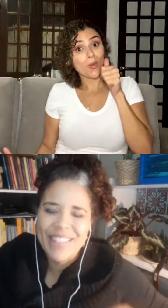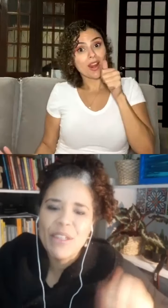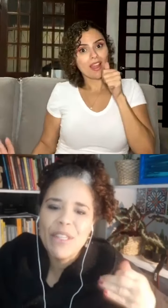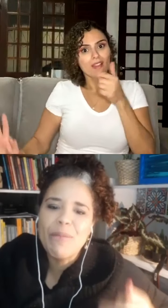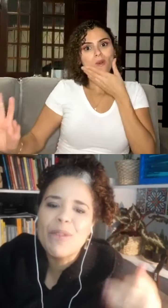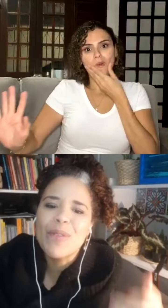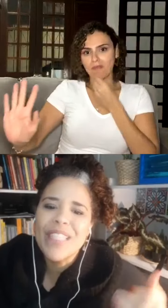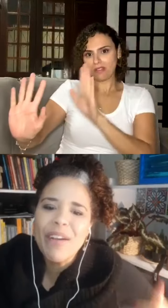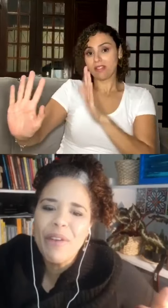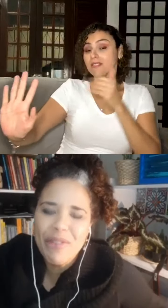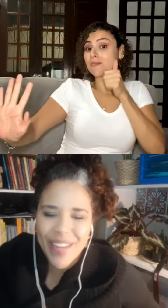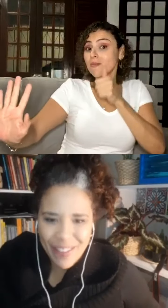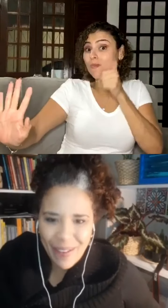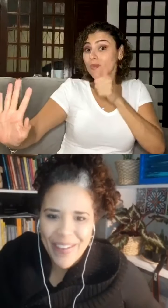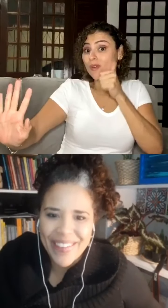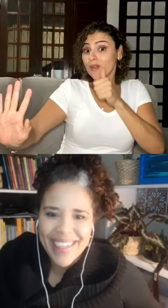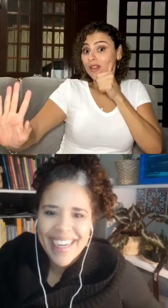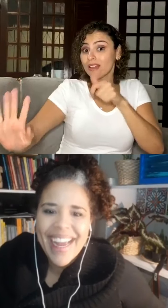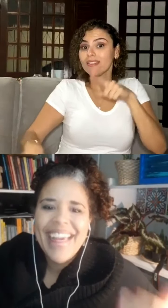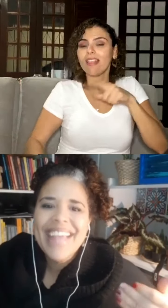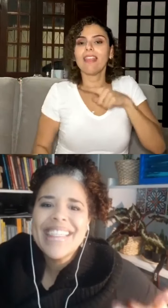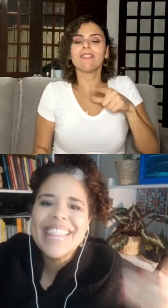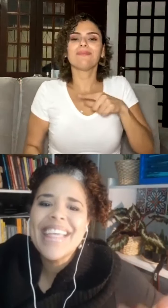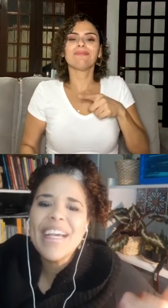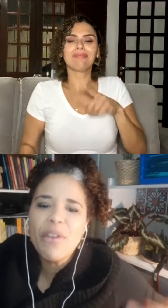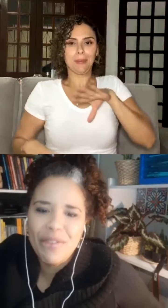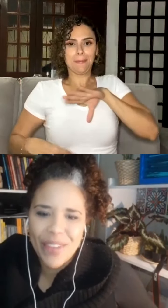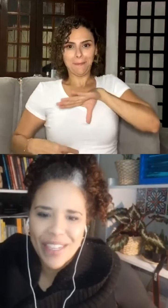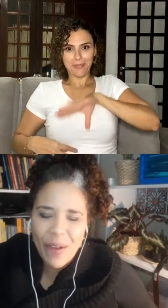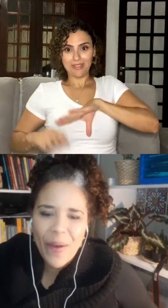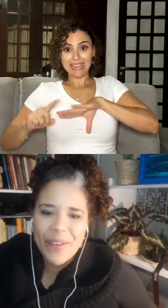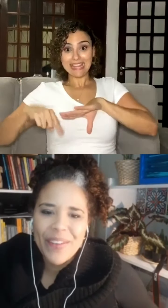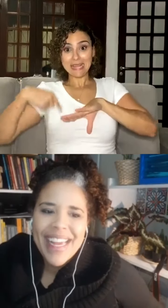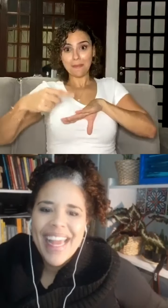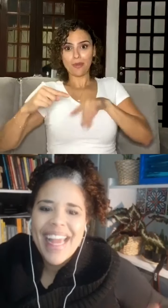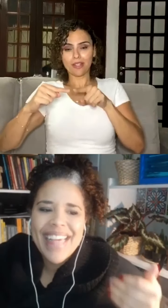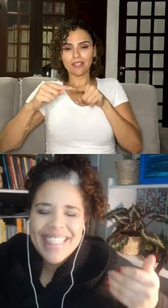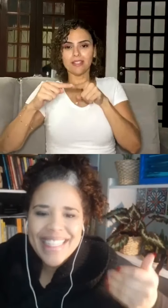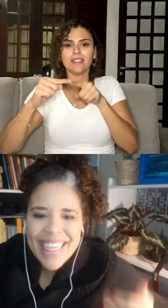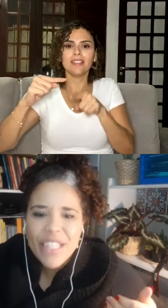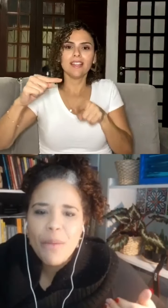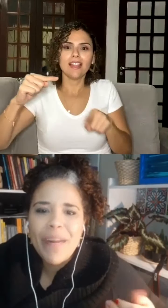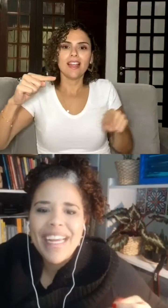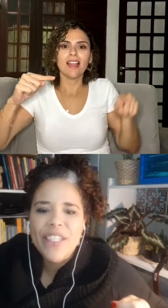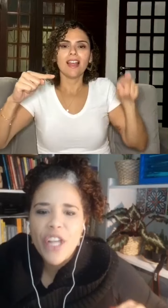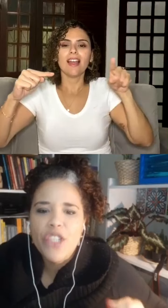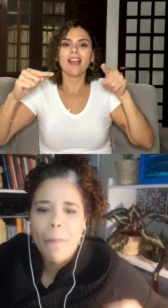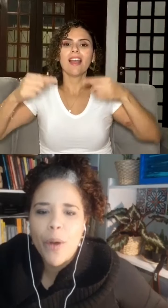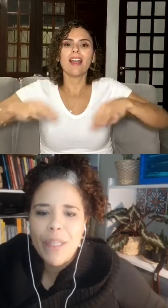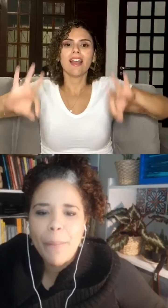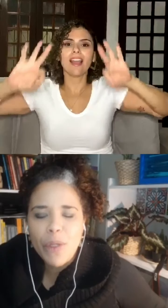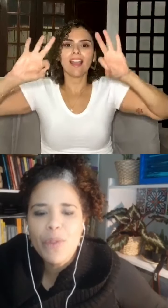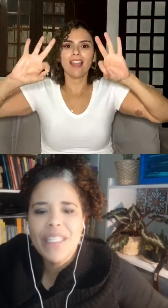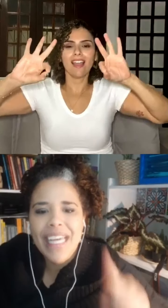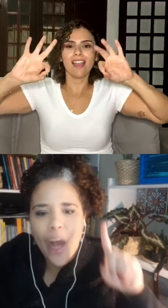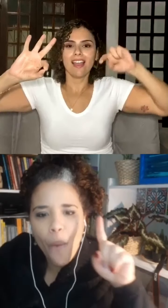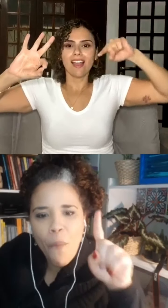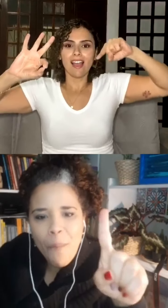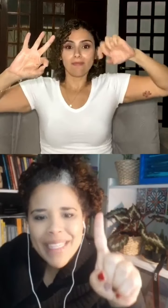nós temos um ciclo ovulatório. E esse ciclo ovulatório, ele existe para que a gente possa